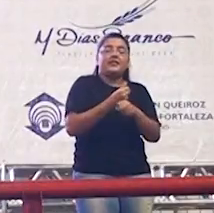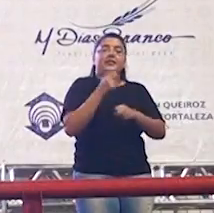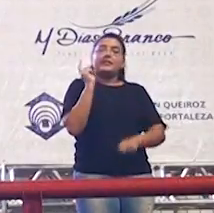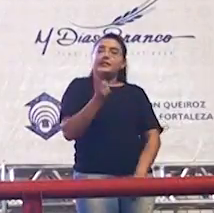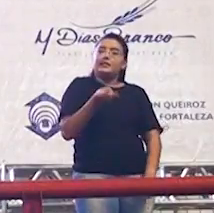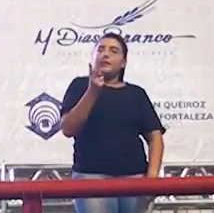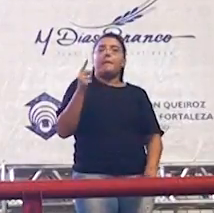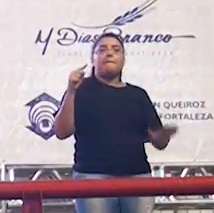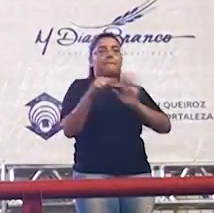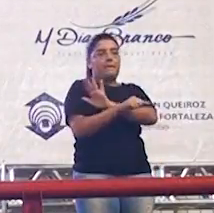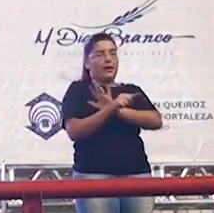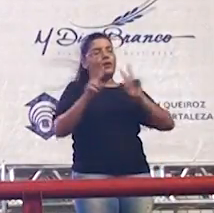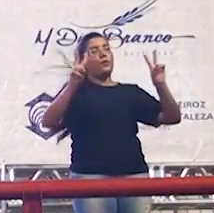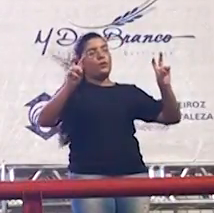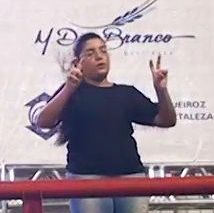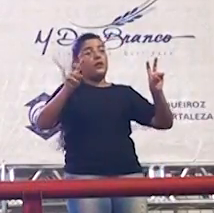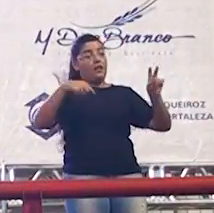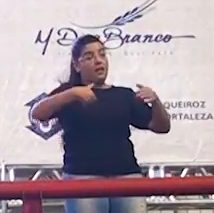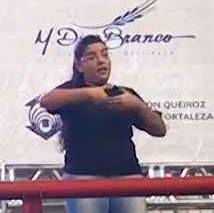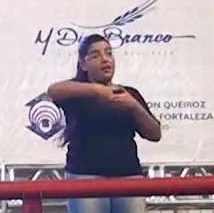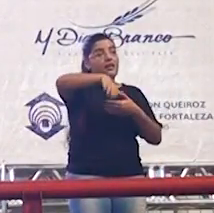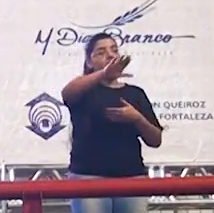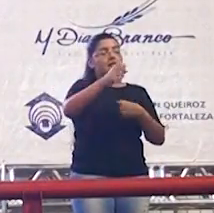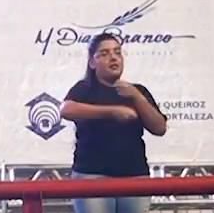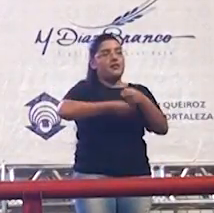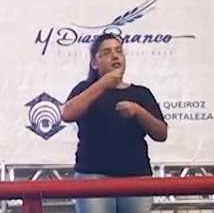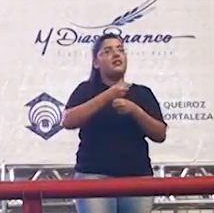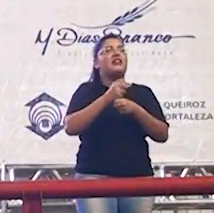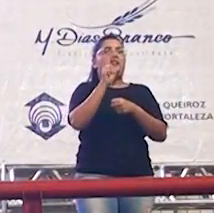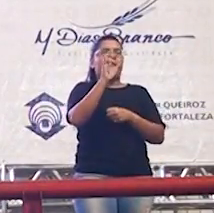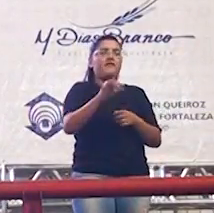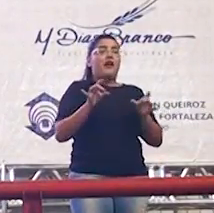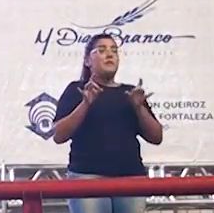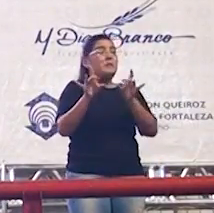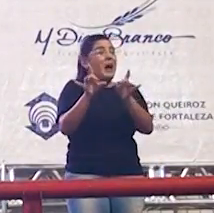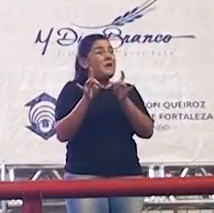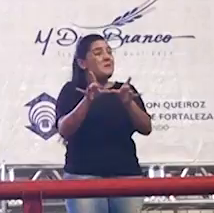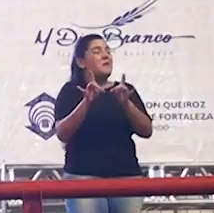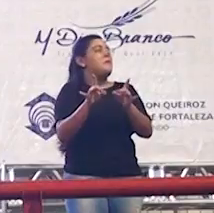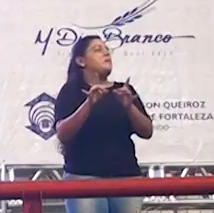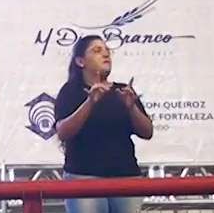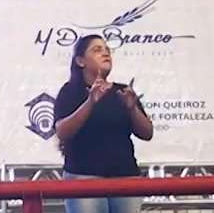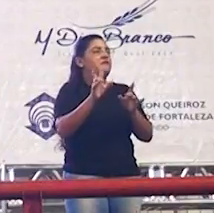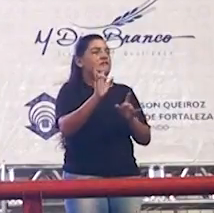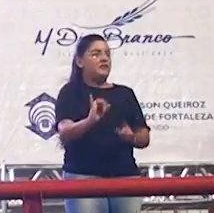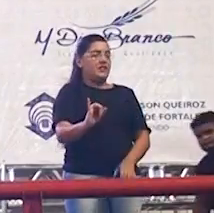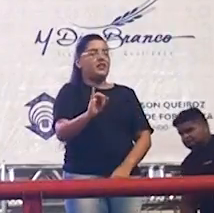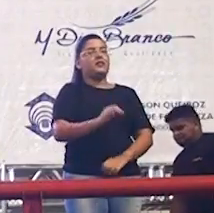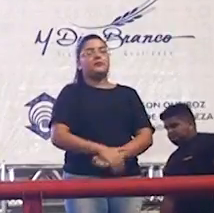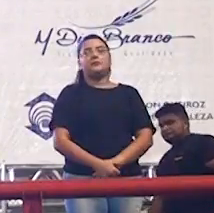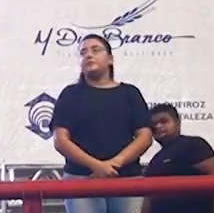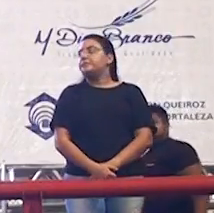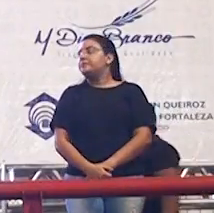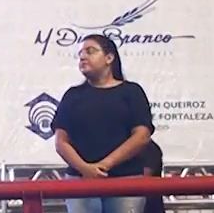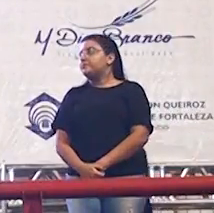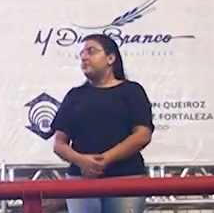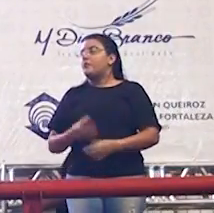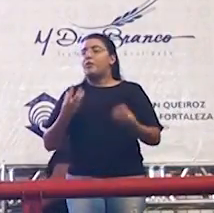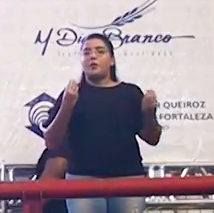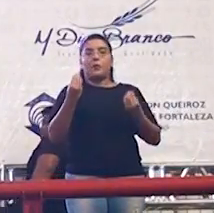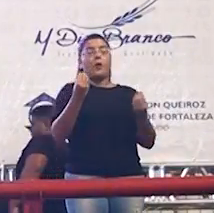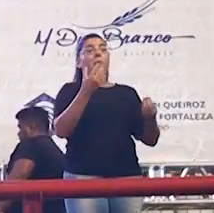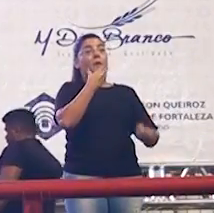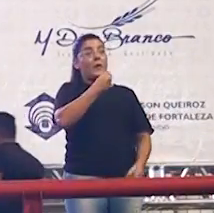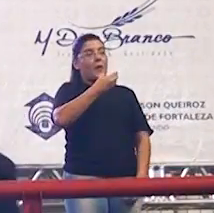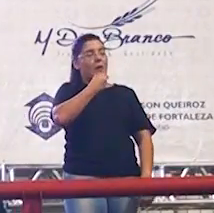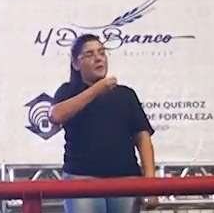não têm uma questão dessa. E esse ano, comércio vai bombar, viu? Olha o que eu estou lhe dizendo. As medidas de Donald